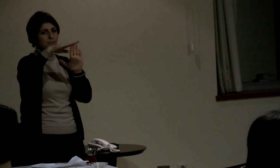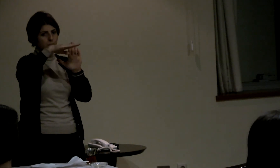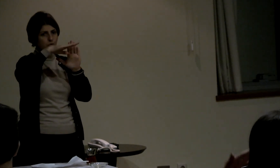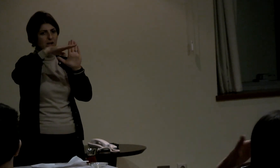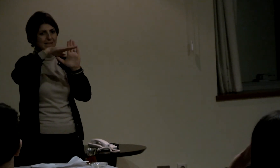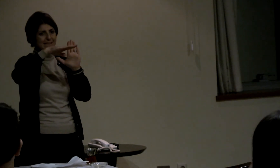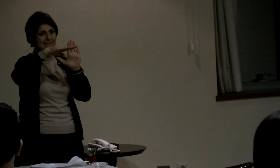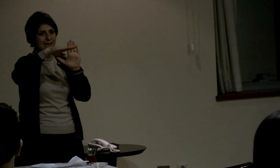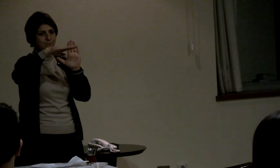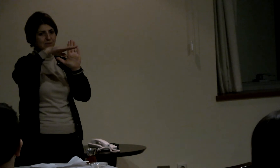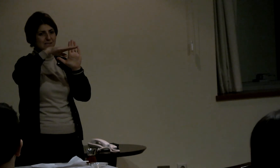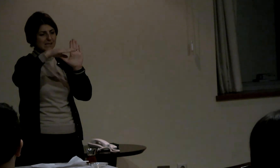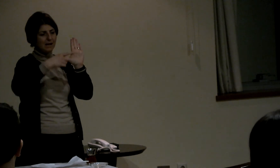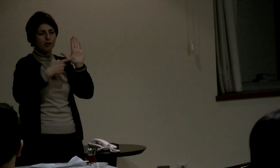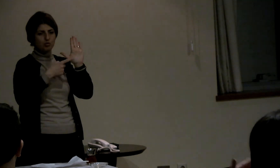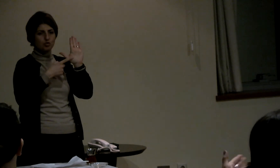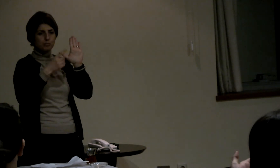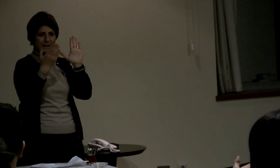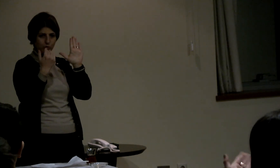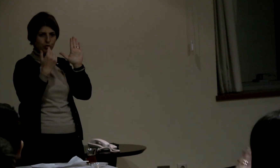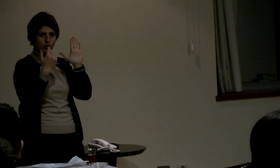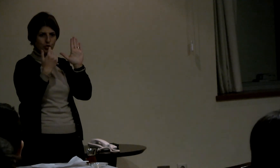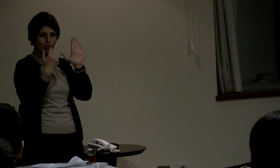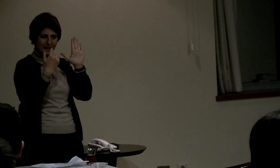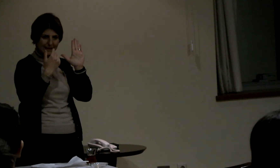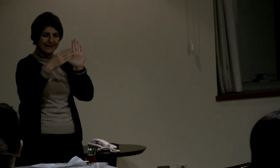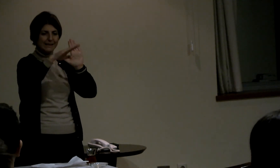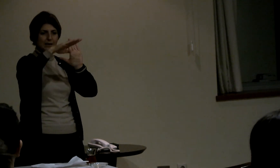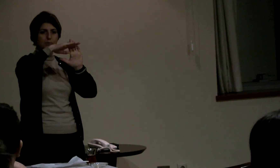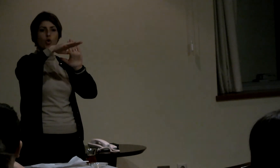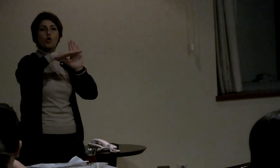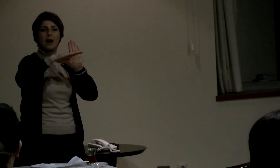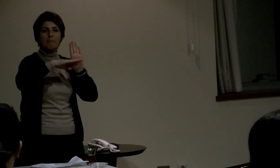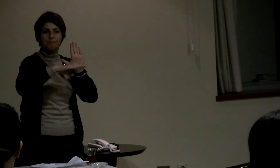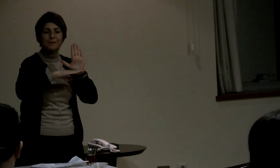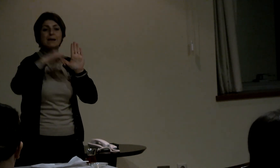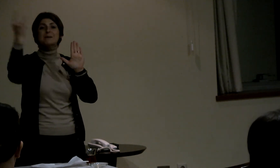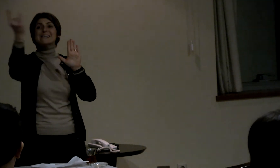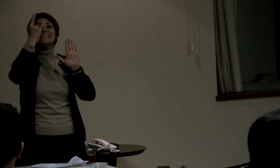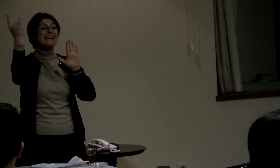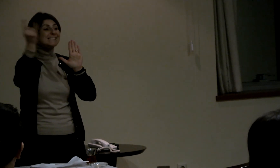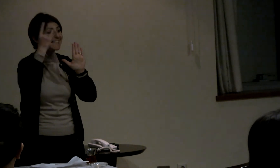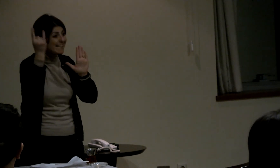Bu şekilde de yaptığınızda avucunuz bana dönük. Program. Size gezi